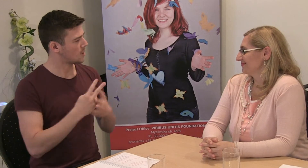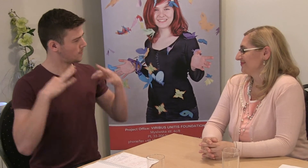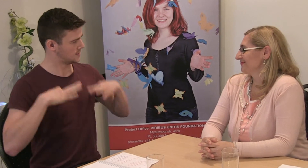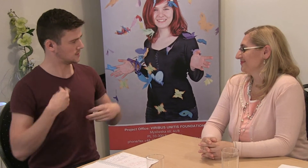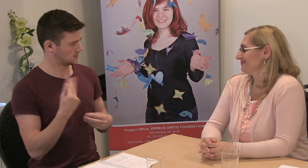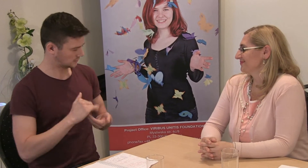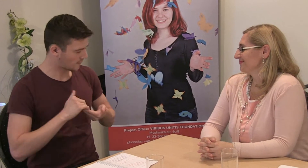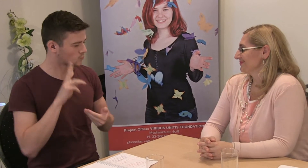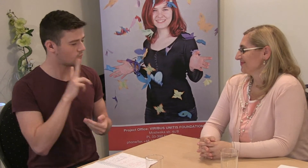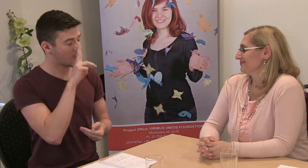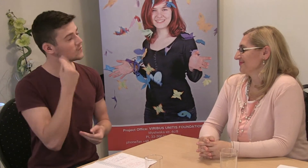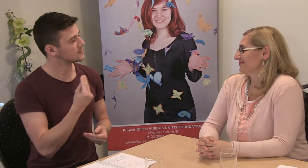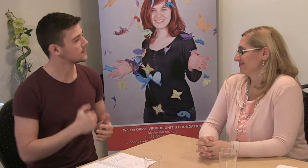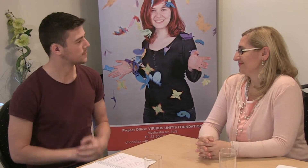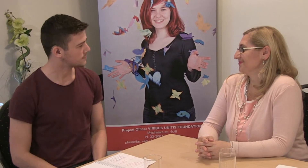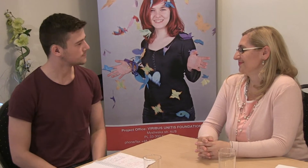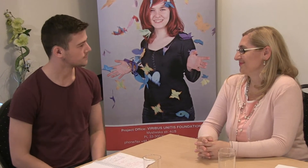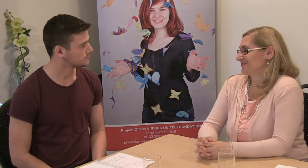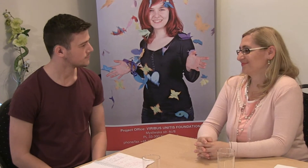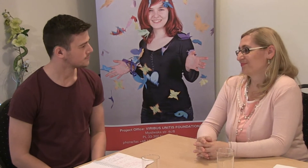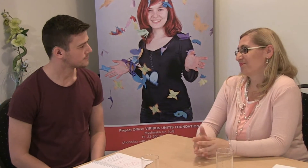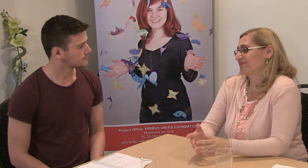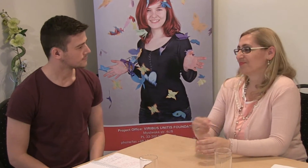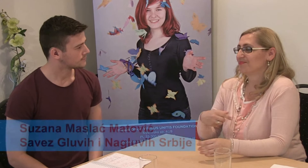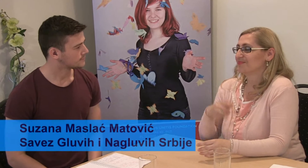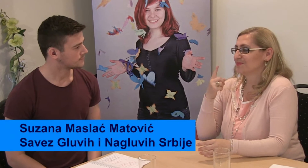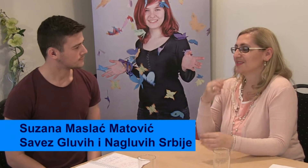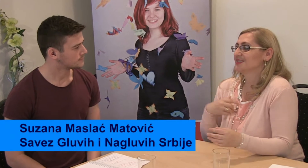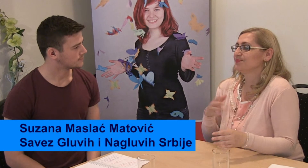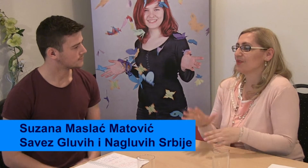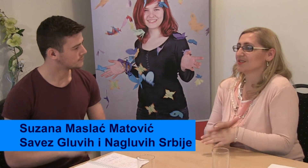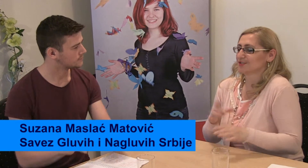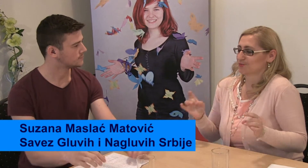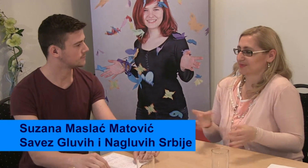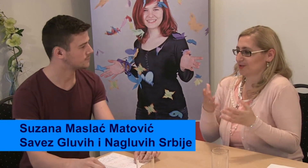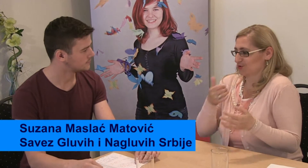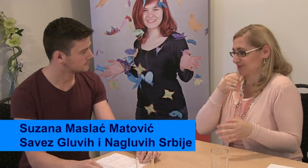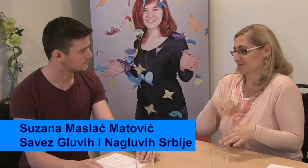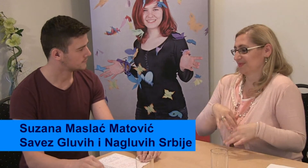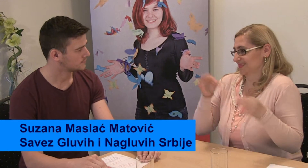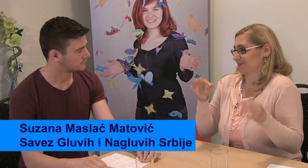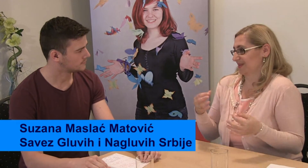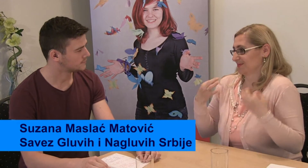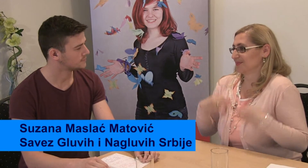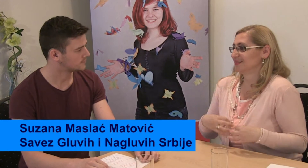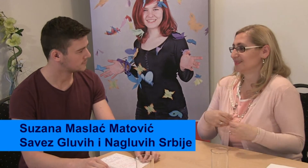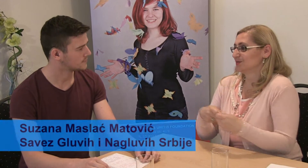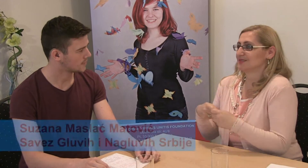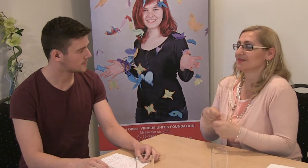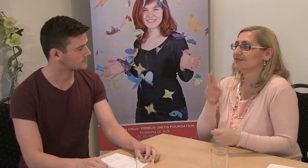osjećaji i prosto utisci vezani za to? Ja sam, pre nego što sam izabrana